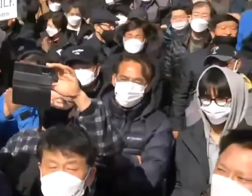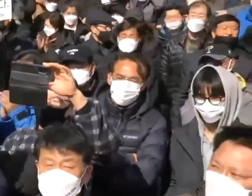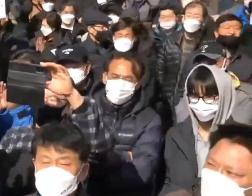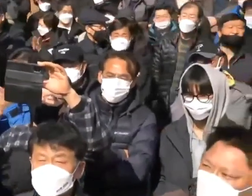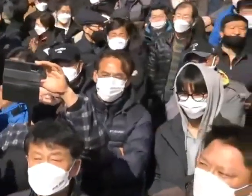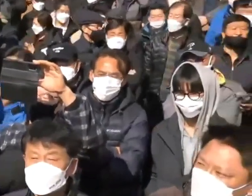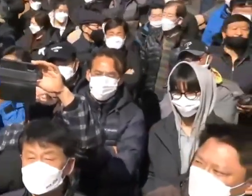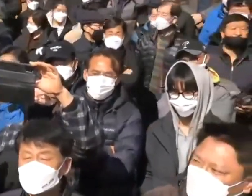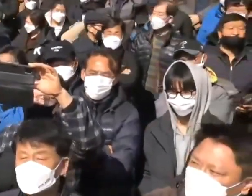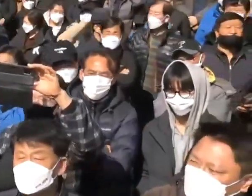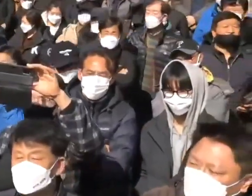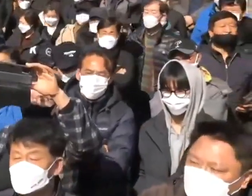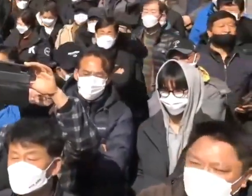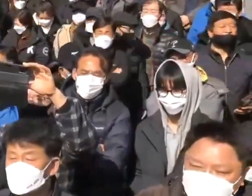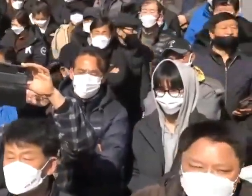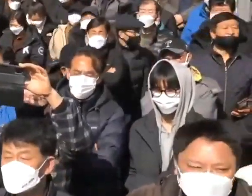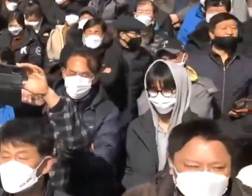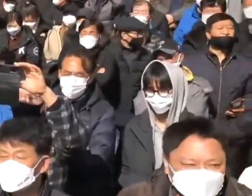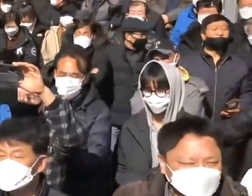그래서 약속드린 것처럼